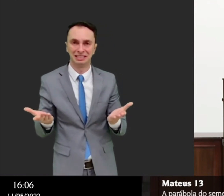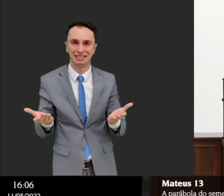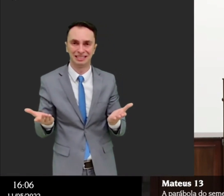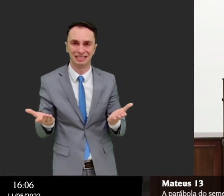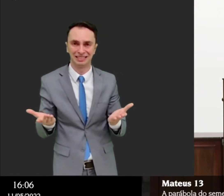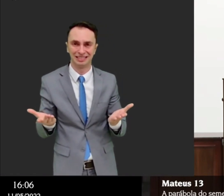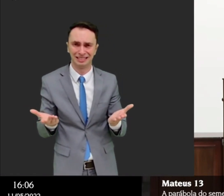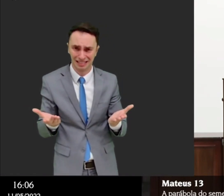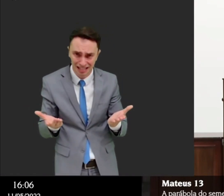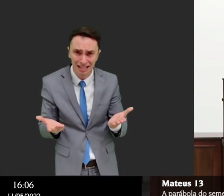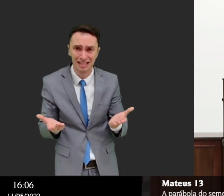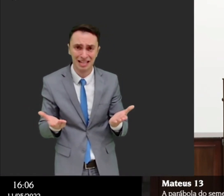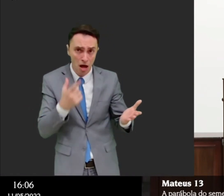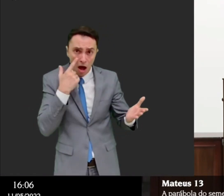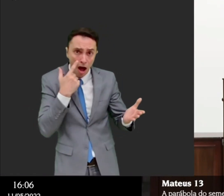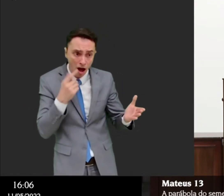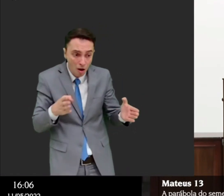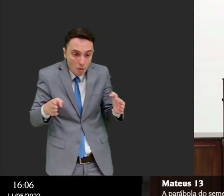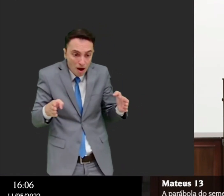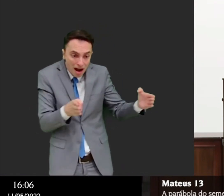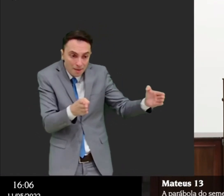estou jogando, está facinho para você pegar.